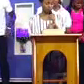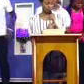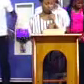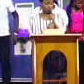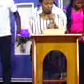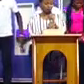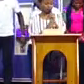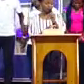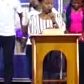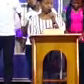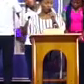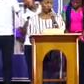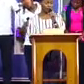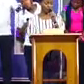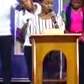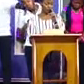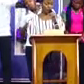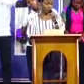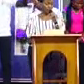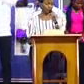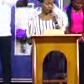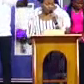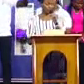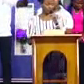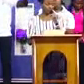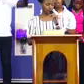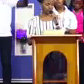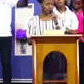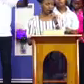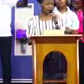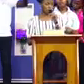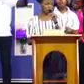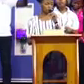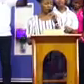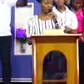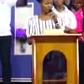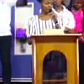ekitwaludde okujja wano nga tukuŋŋaanye wano